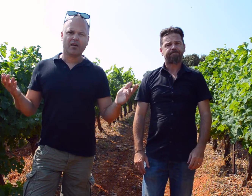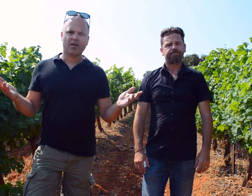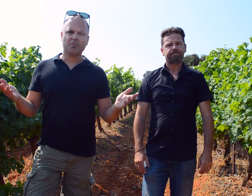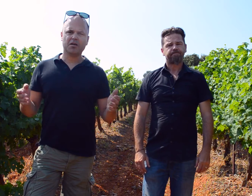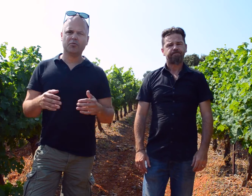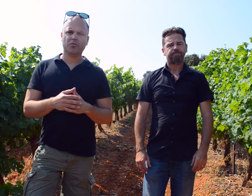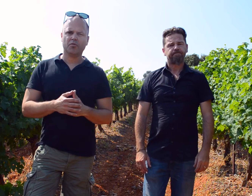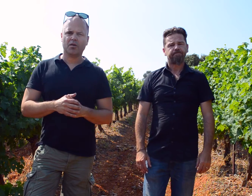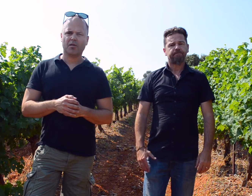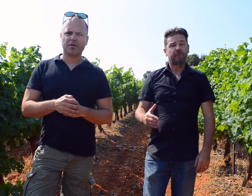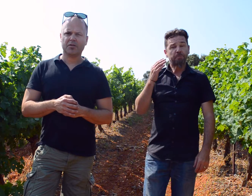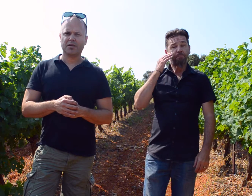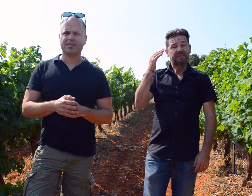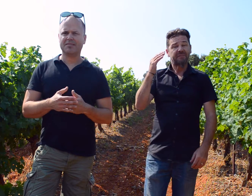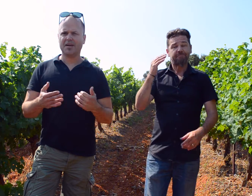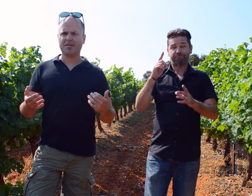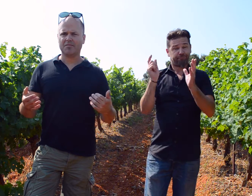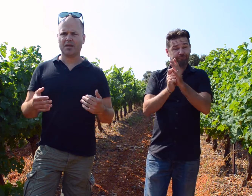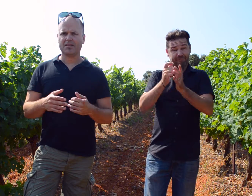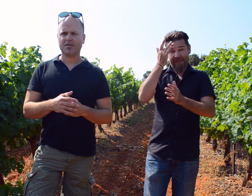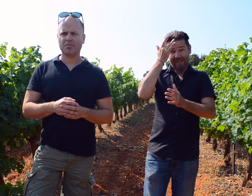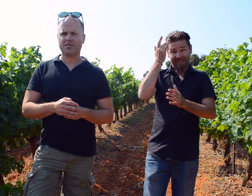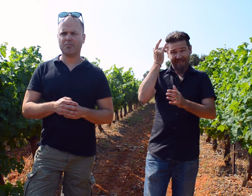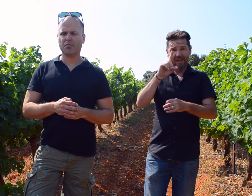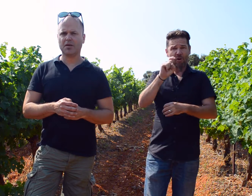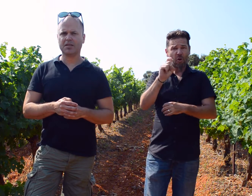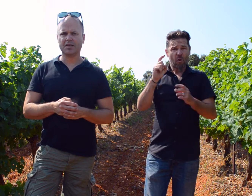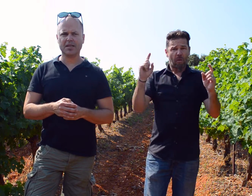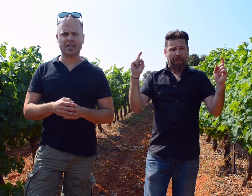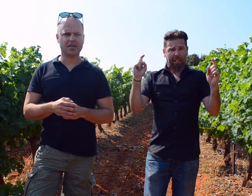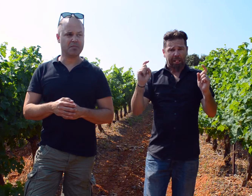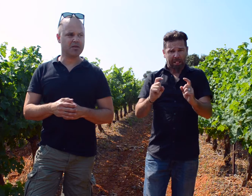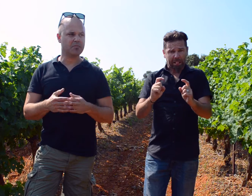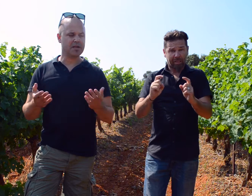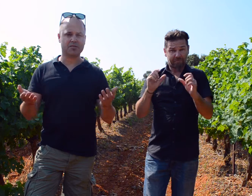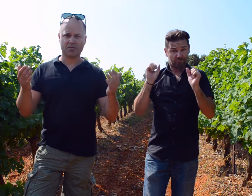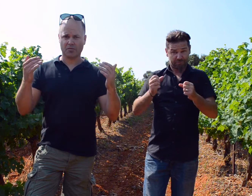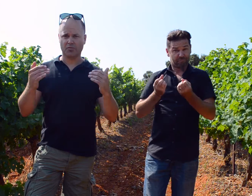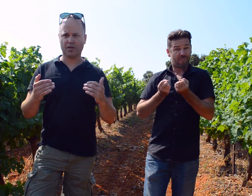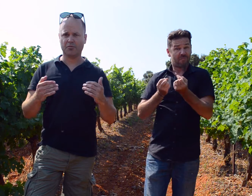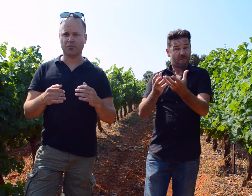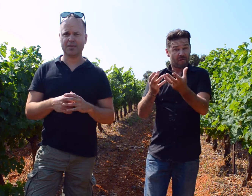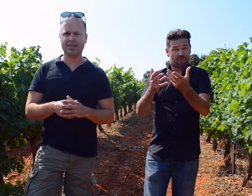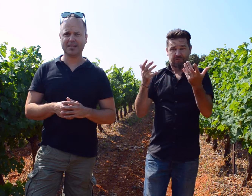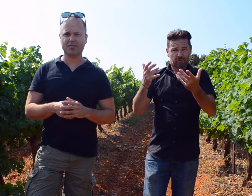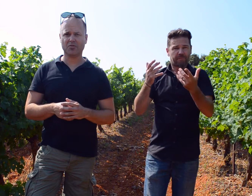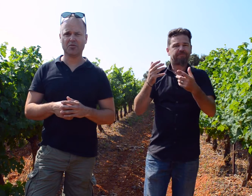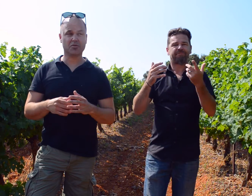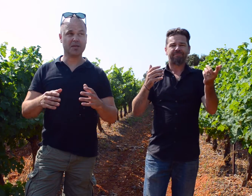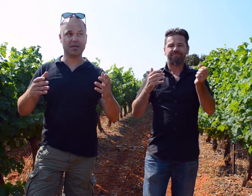Un manque d'eau en période estivale, par exemple, ça peut entraîner une baisse de la photosynthèse, donc la